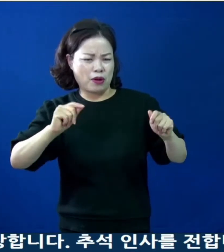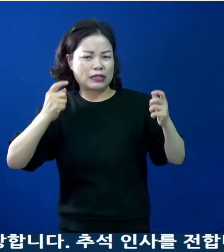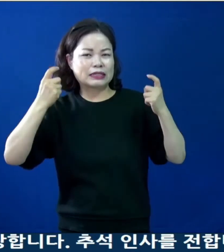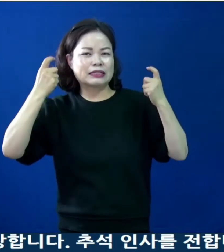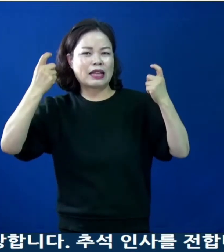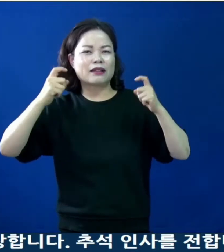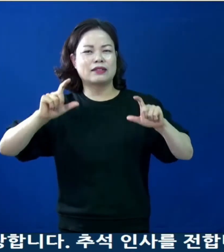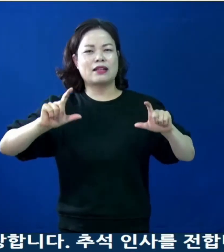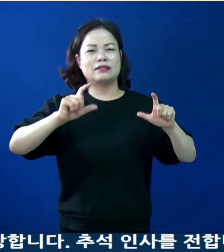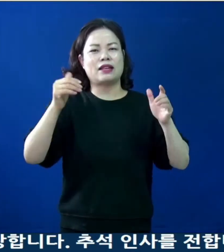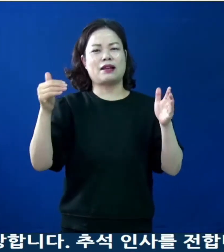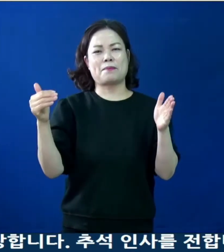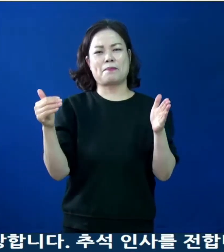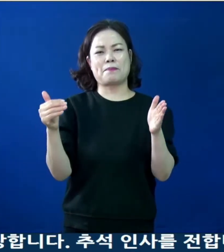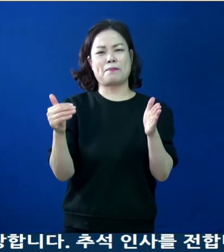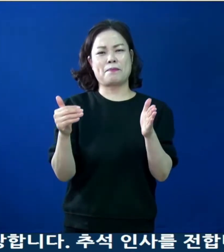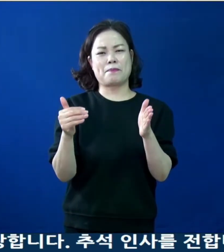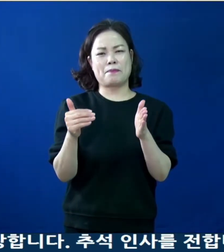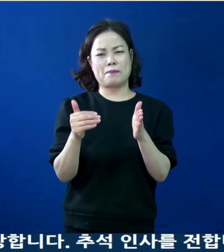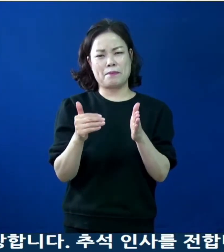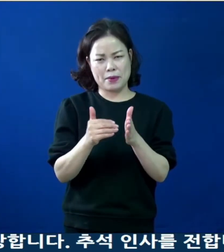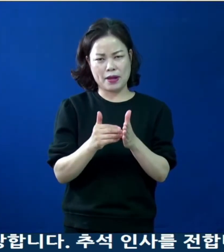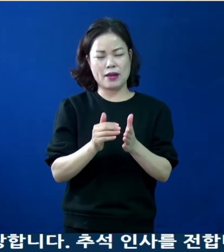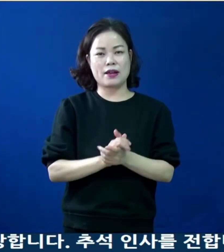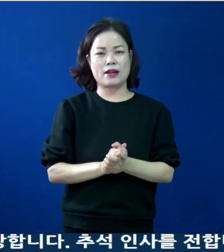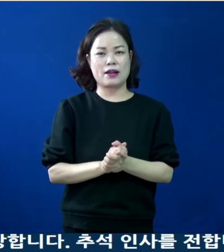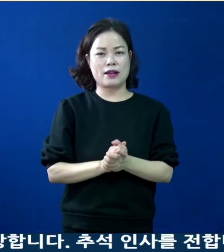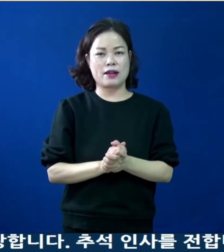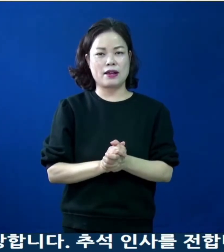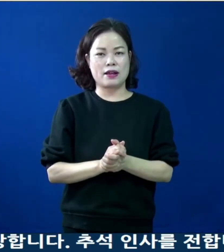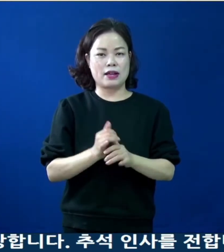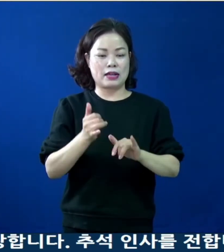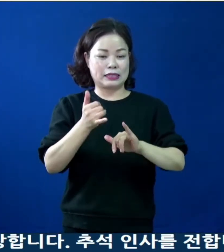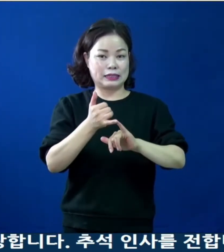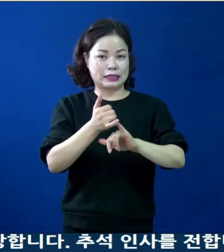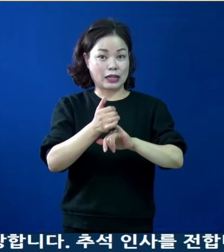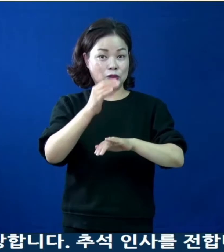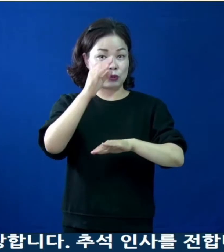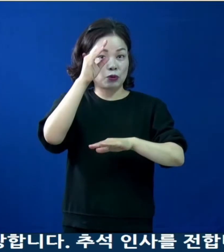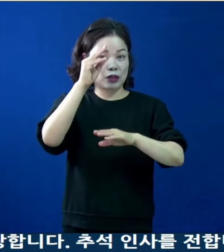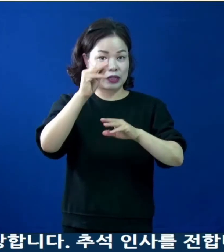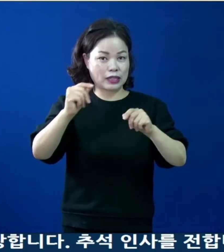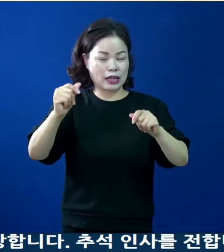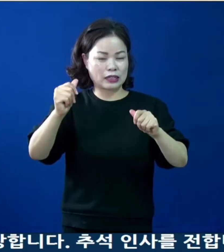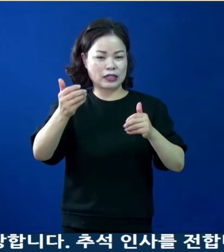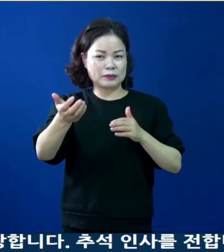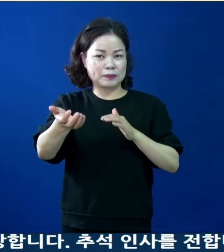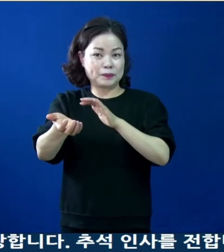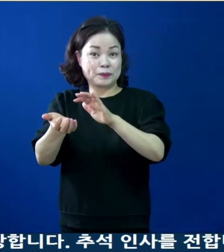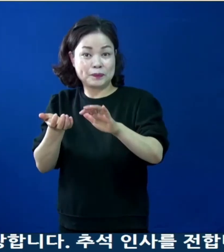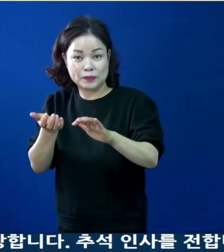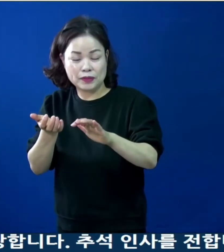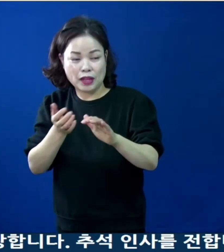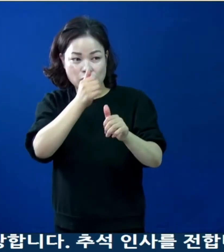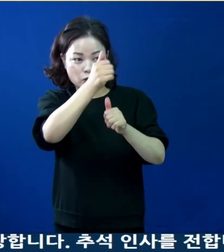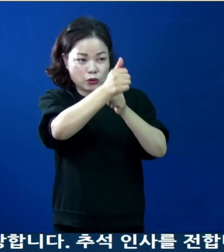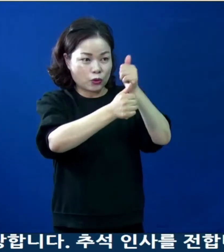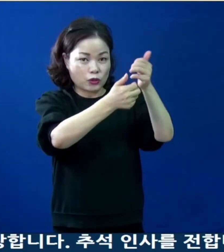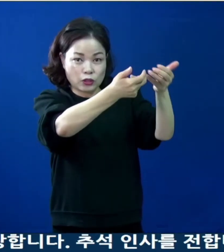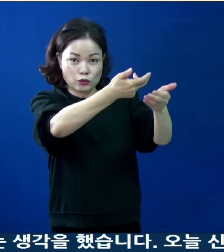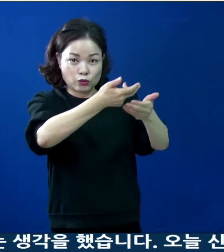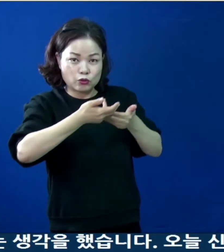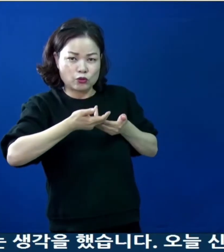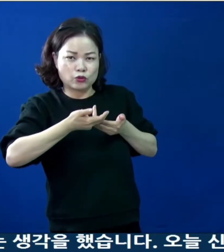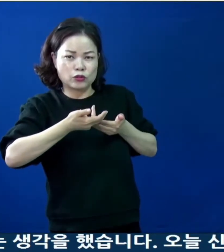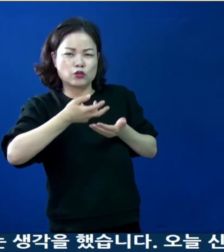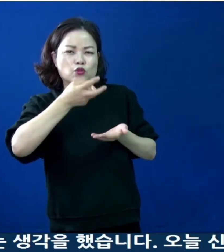나그네 생활이 끝난 시점이고 약속의 땅에 들어가기 직전이고 조상들에게 전해졌던